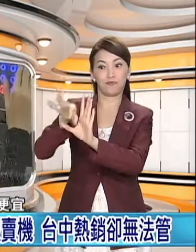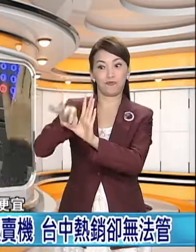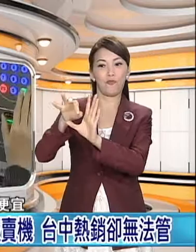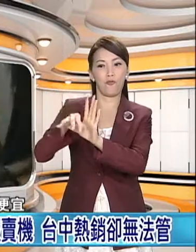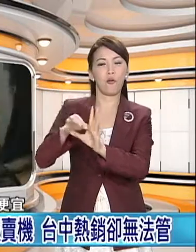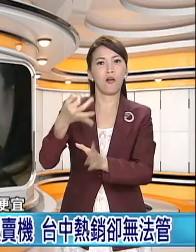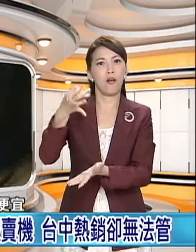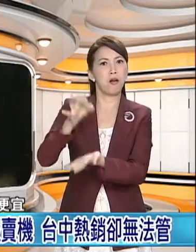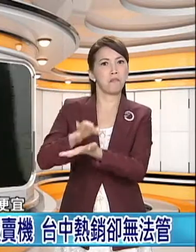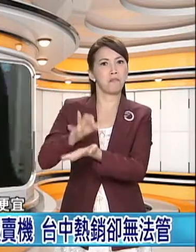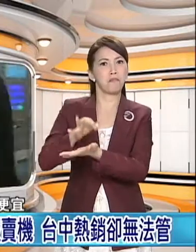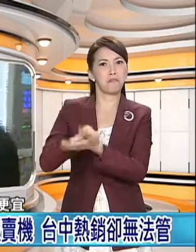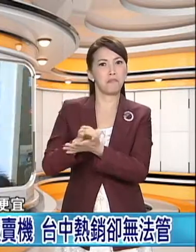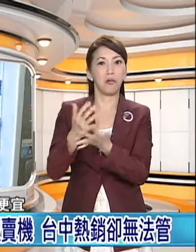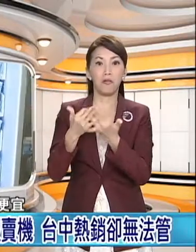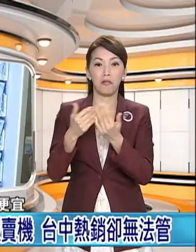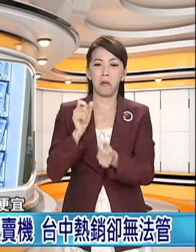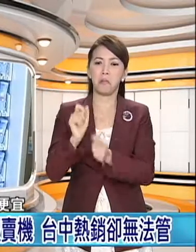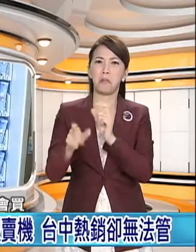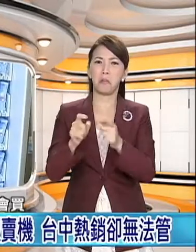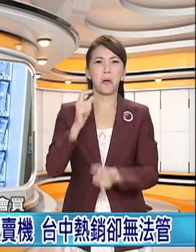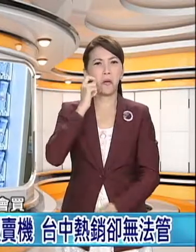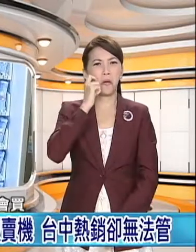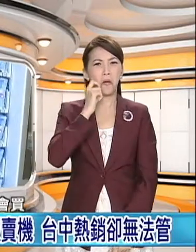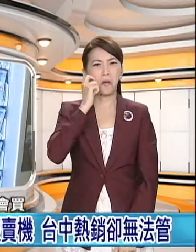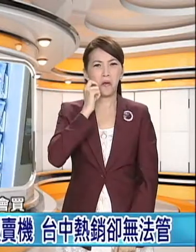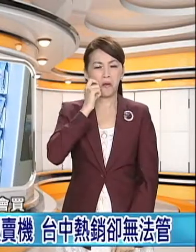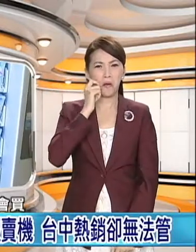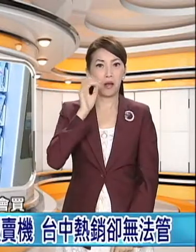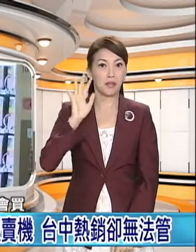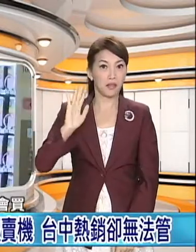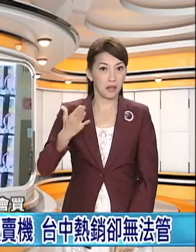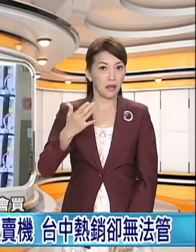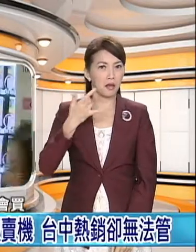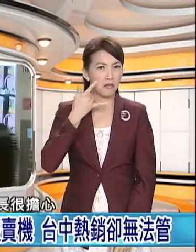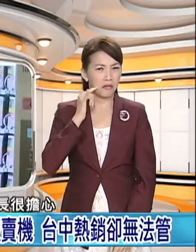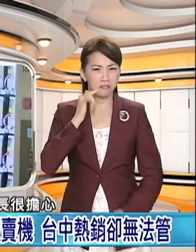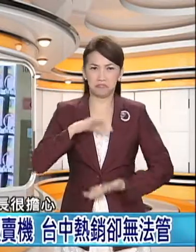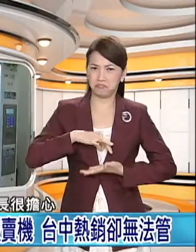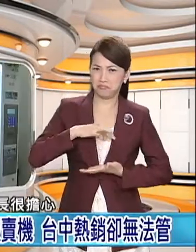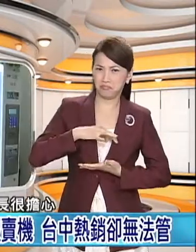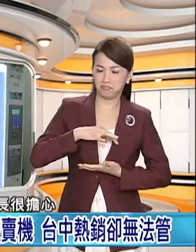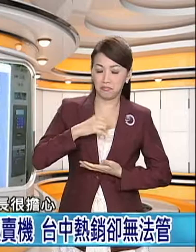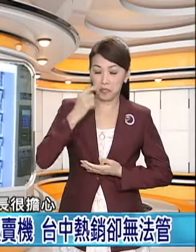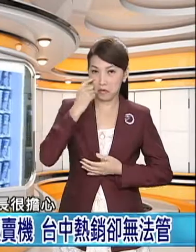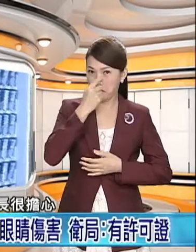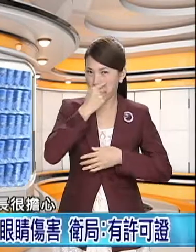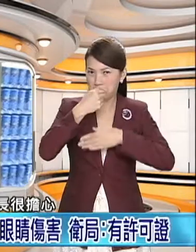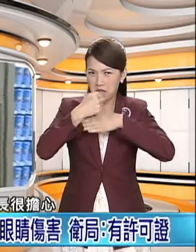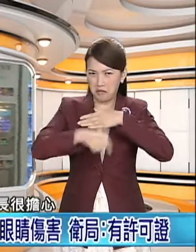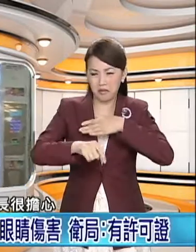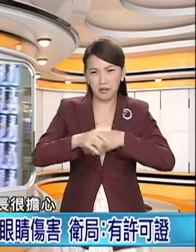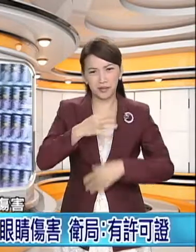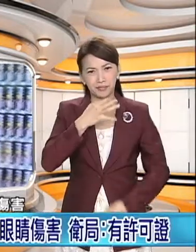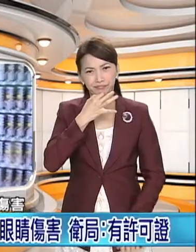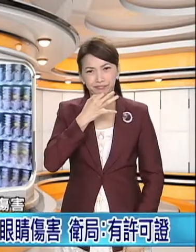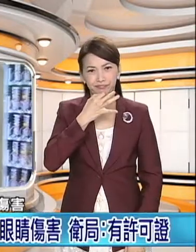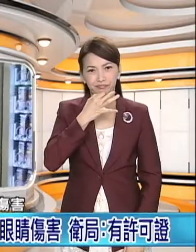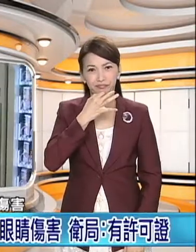格是比店面便宜，有不少学生都会买，但是这让家长很担心会造成眼睛的